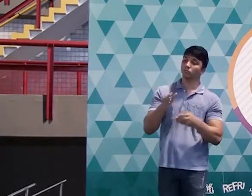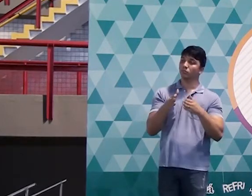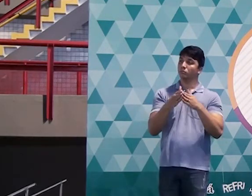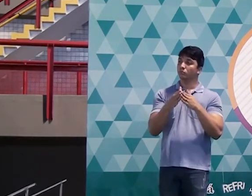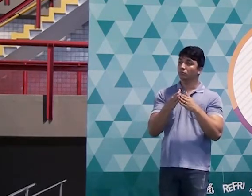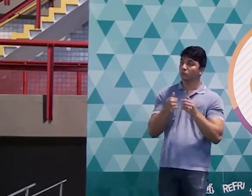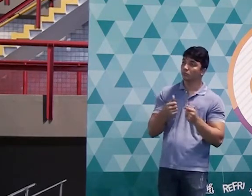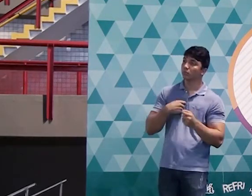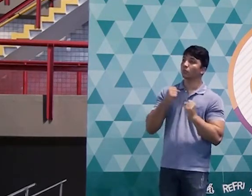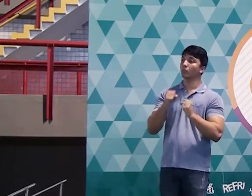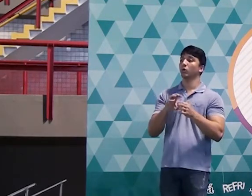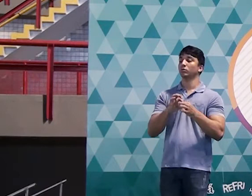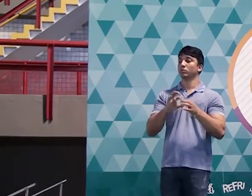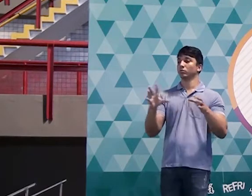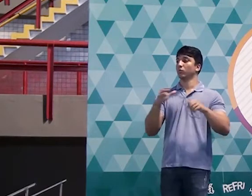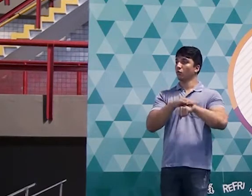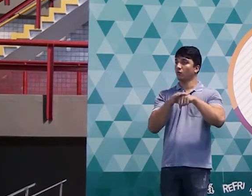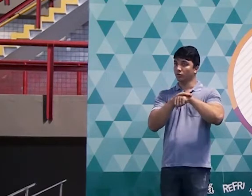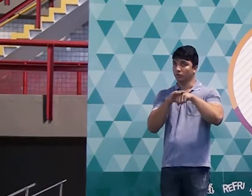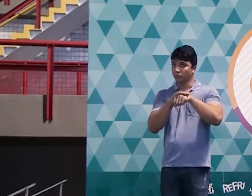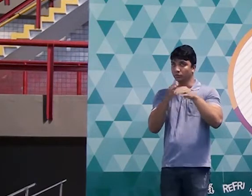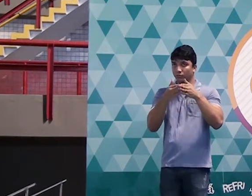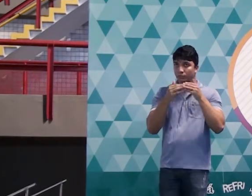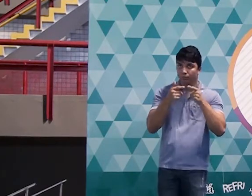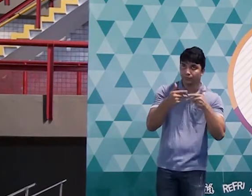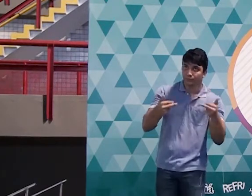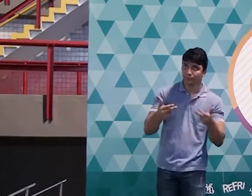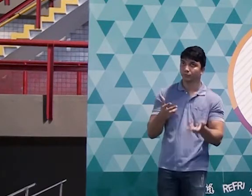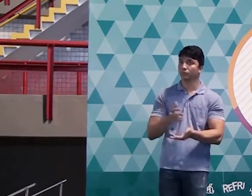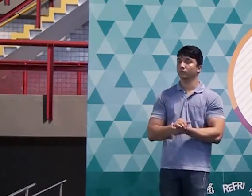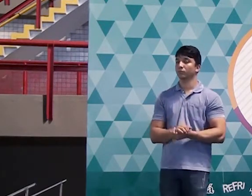você tem autoridade para falar com ele. Tá bom?